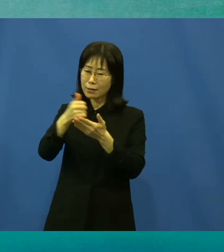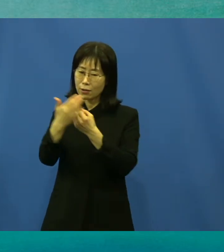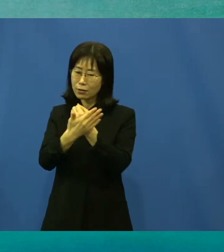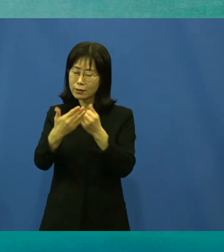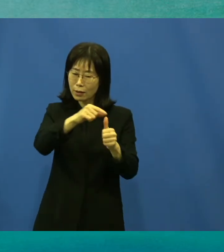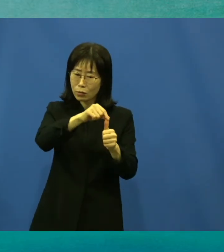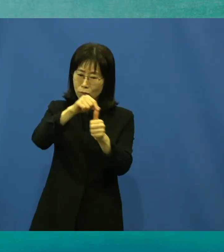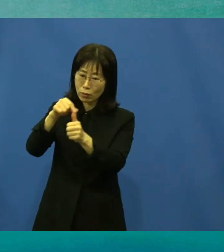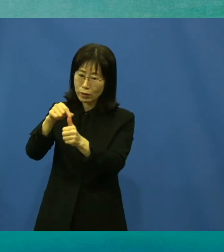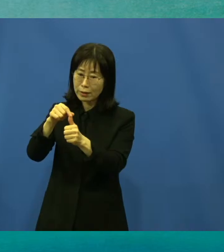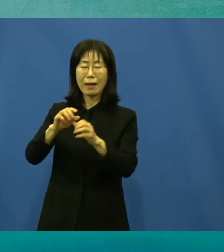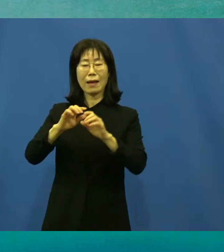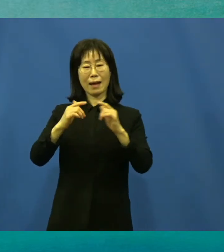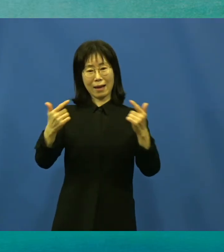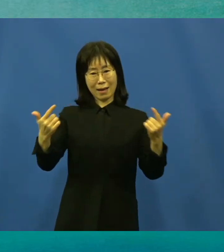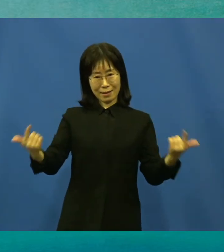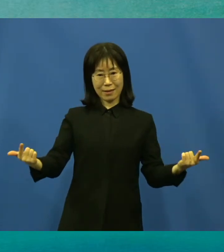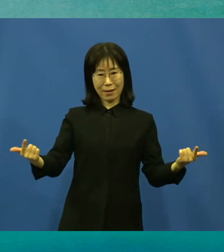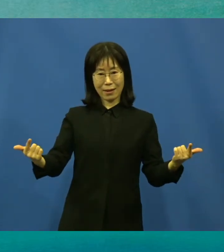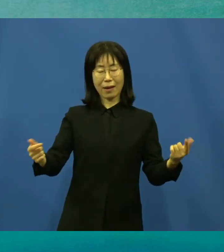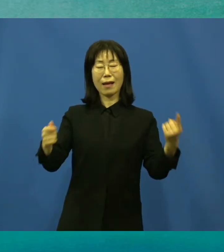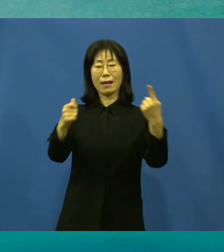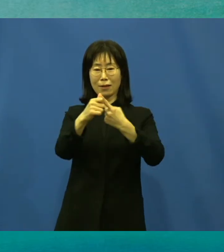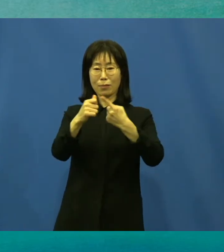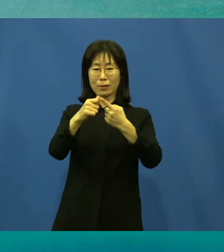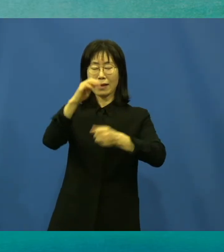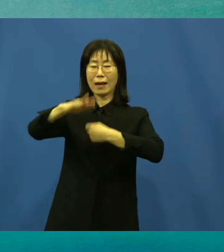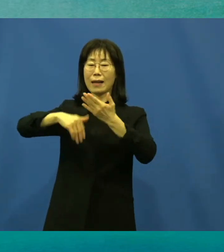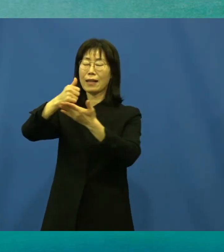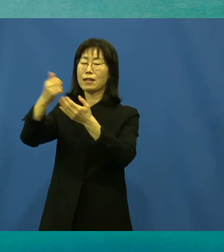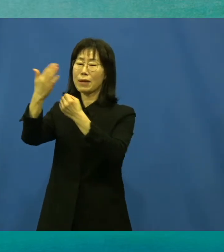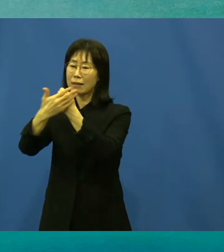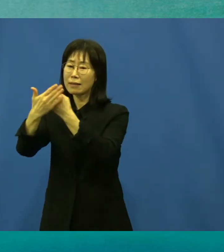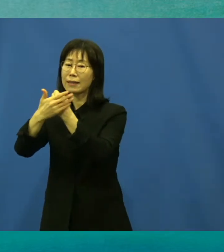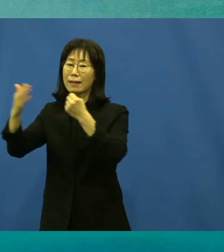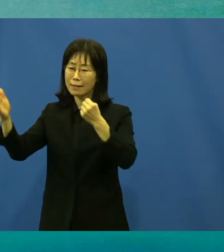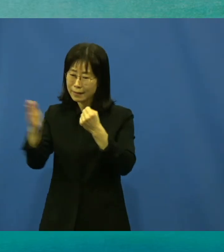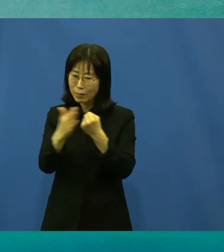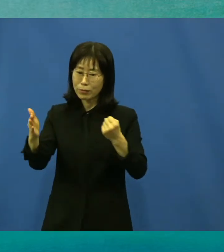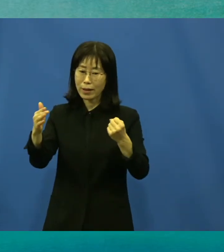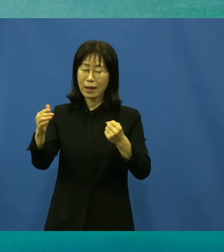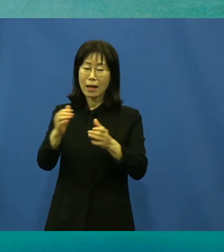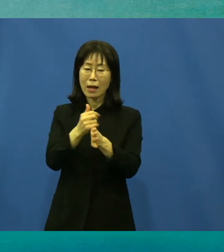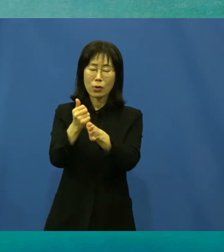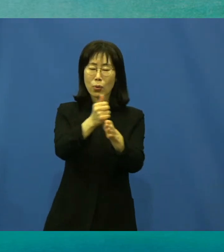하나님의 은혜가 있었기에 요나가 돌아온 것입니다.